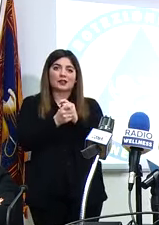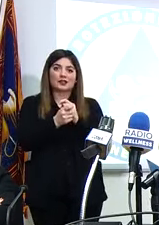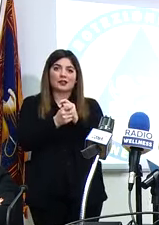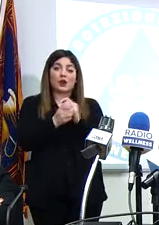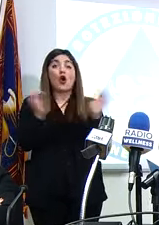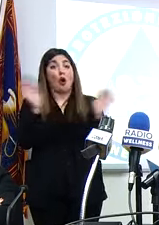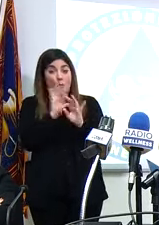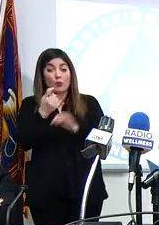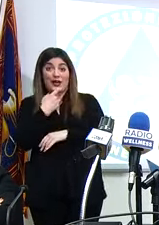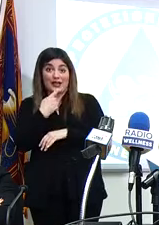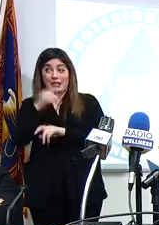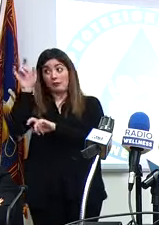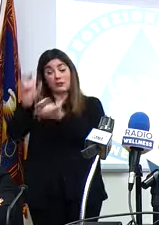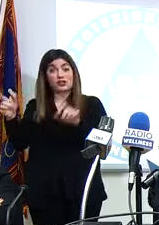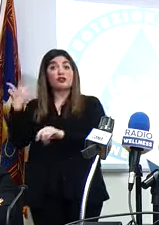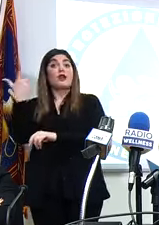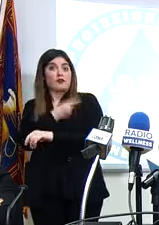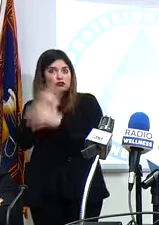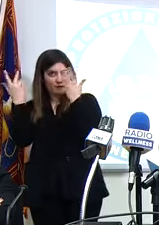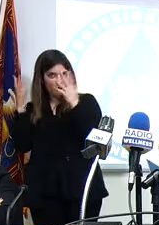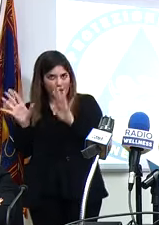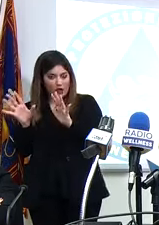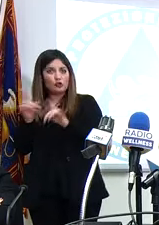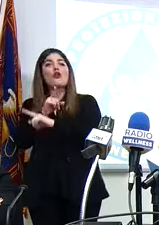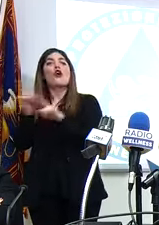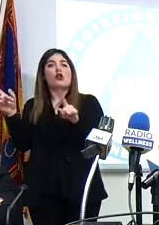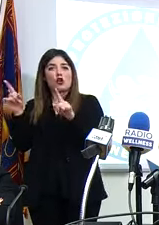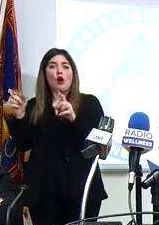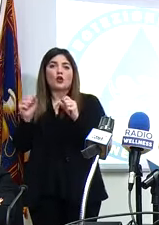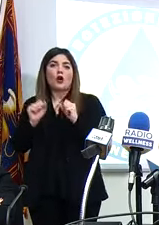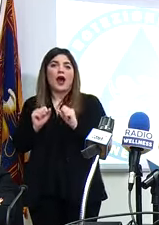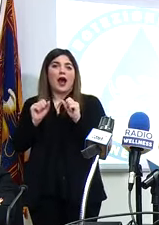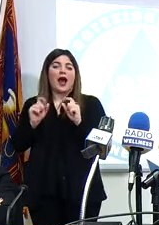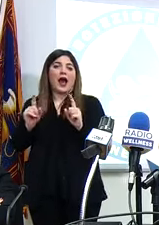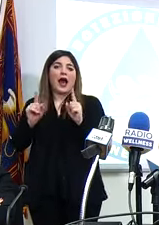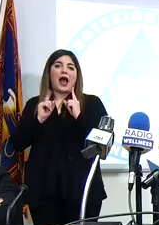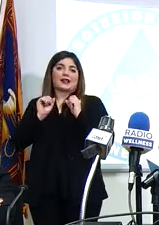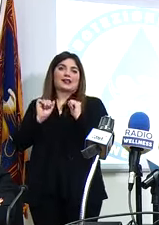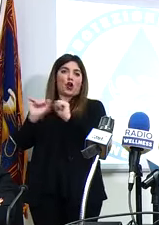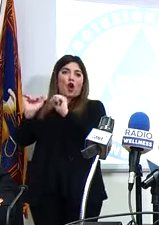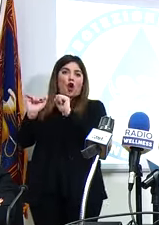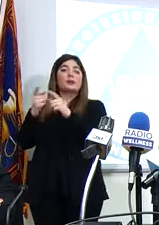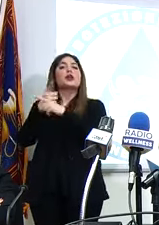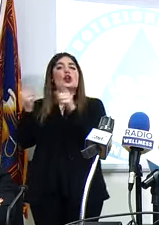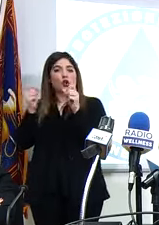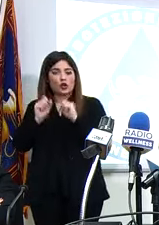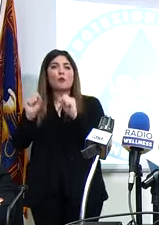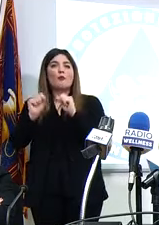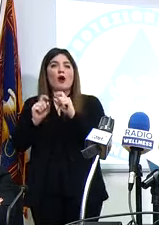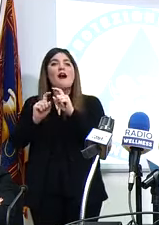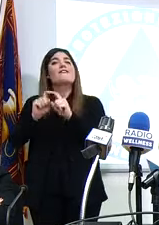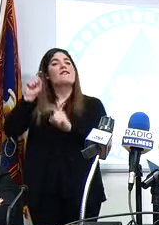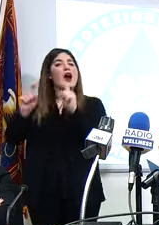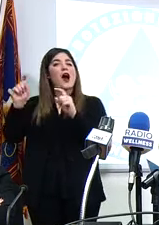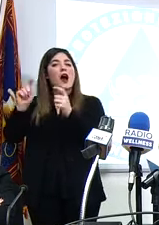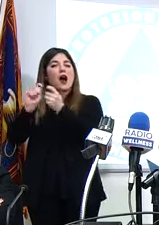persone vaccinate hanno gli anticorpi, possono selezionare le varianti. Quindi è un fenomeno